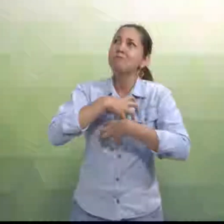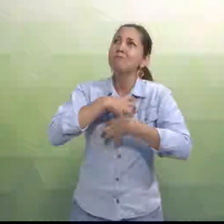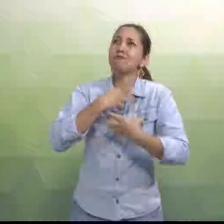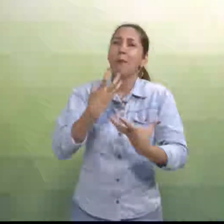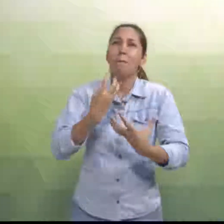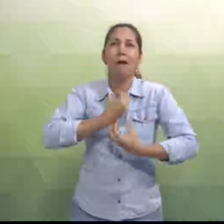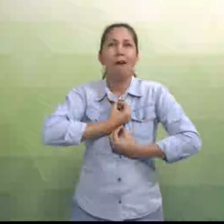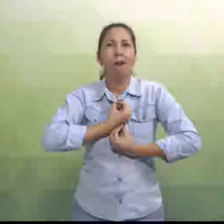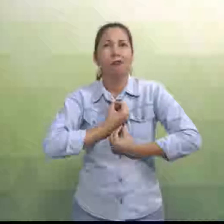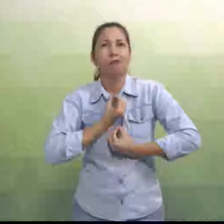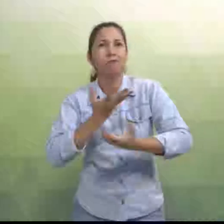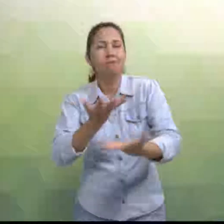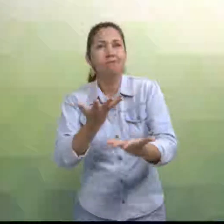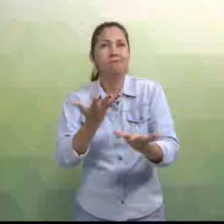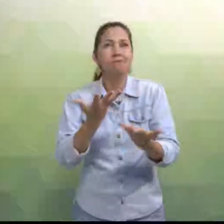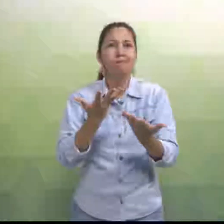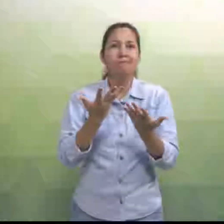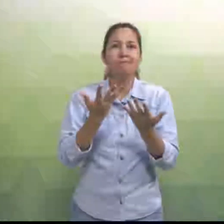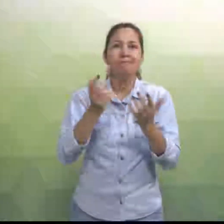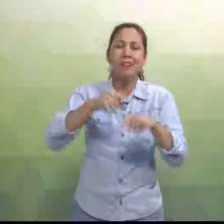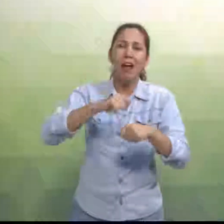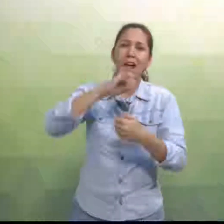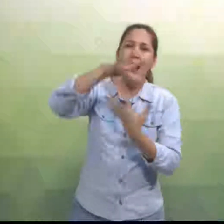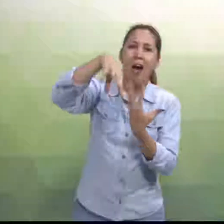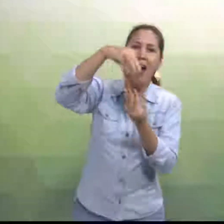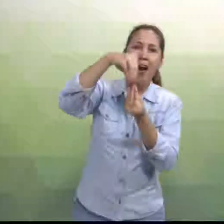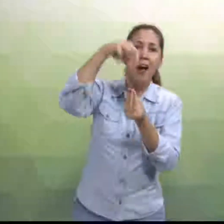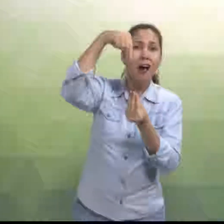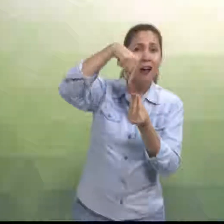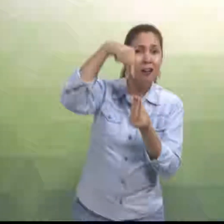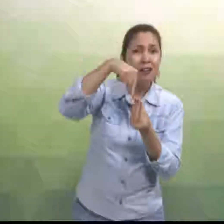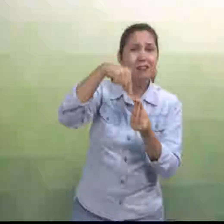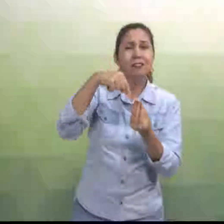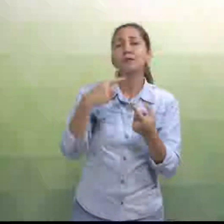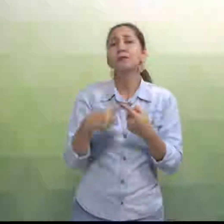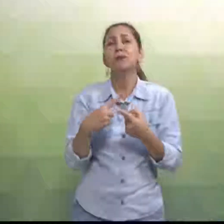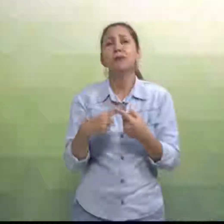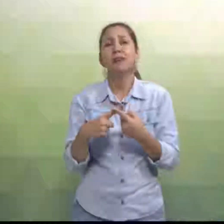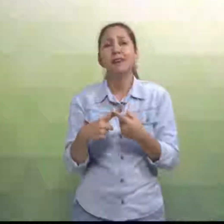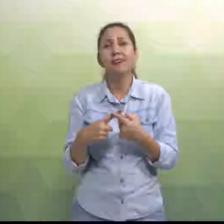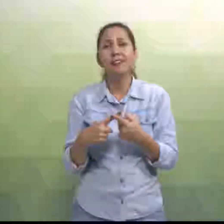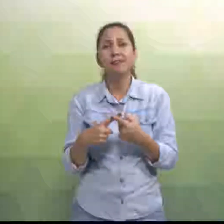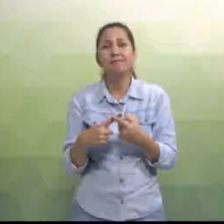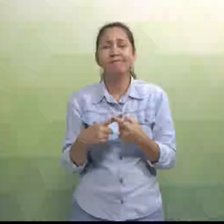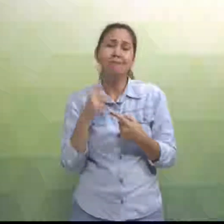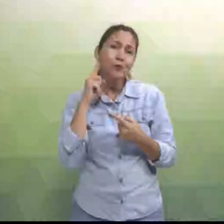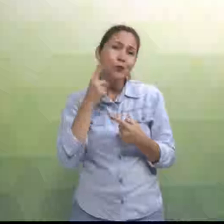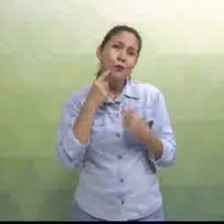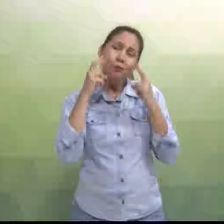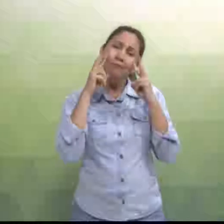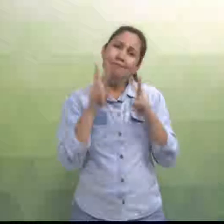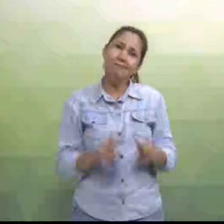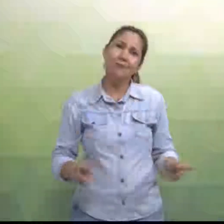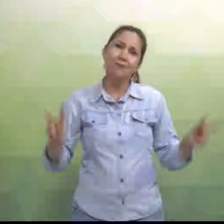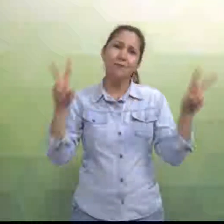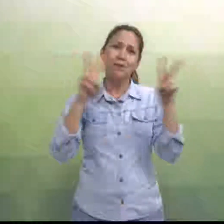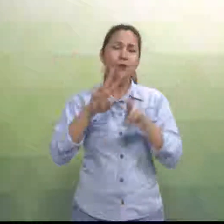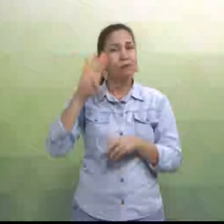E ele consegue também se expressar por meio das artes. Por quê? O surdo é visual, ele